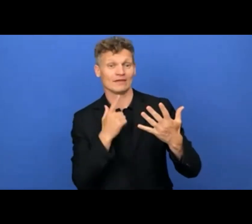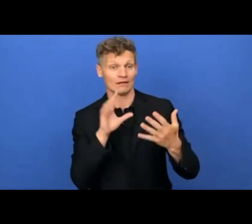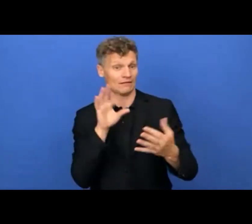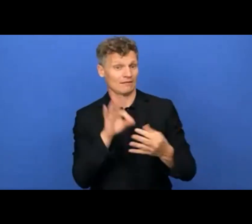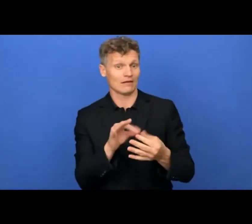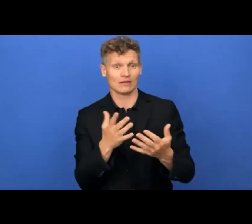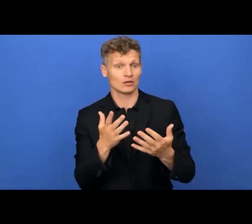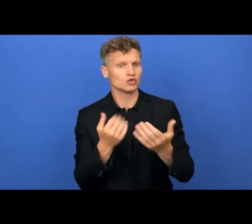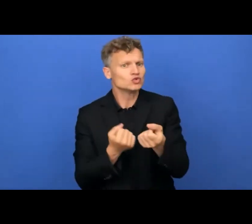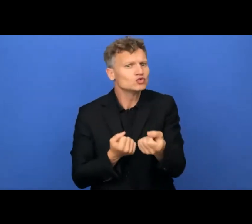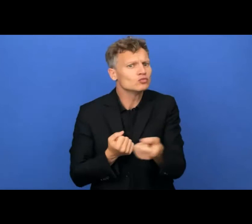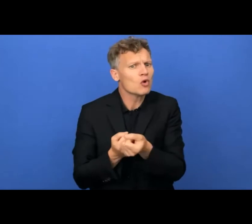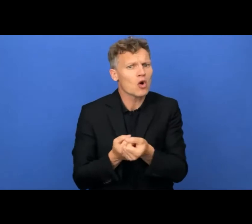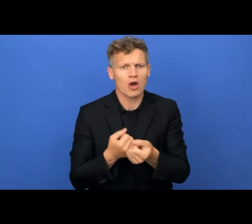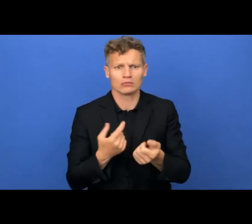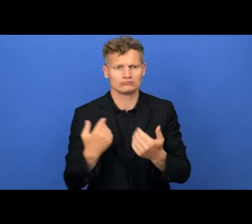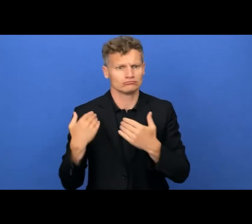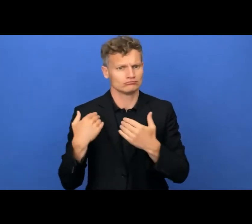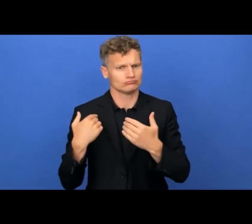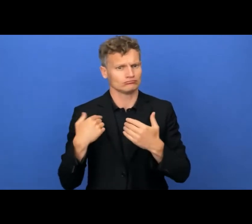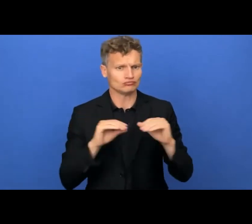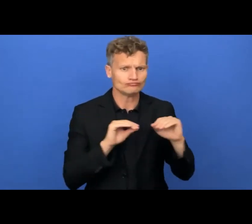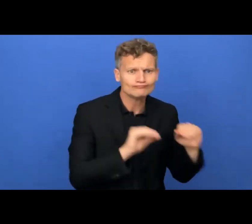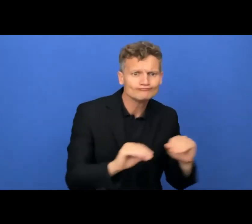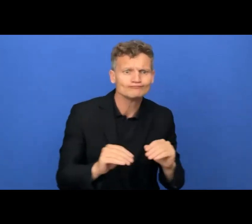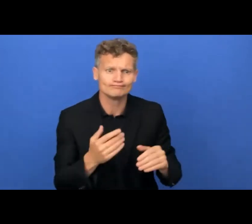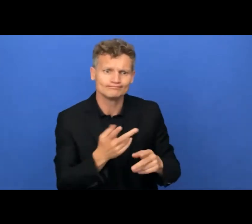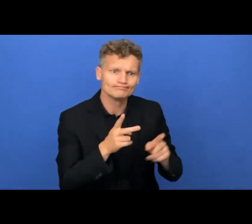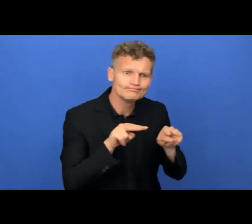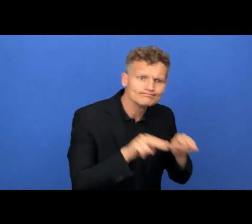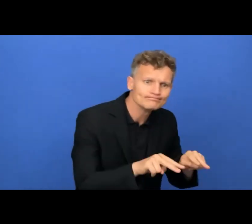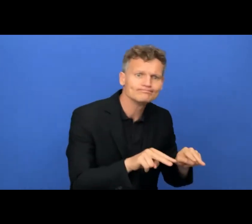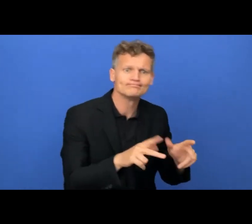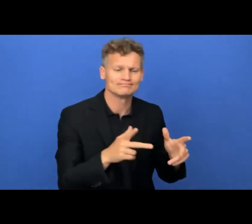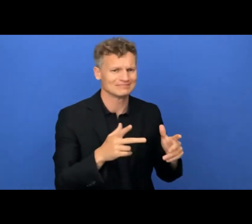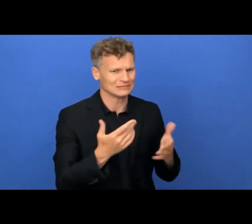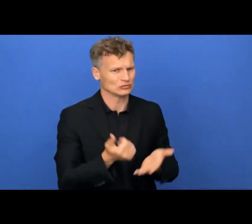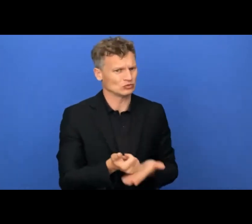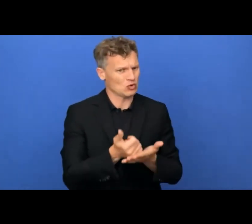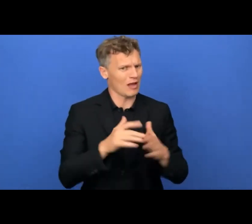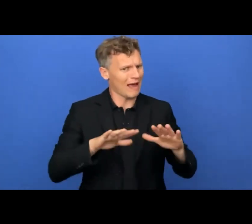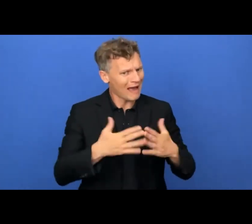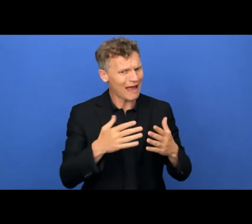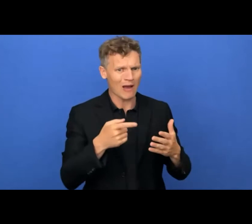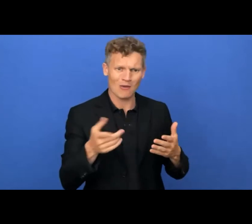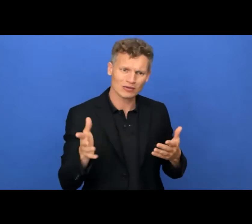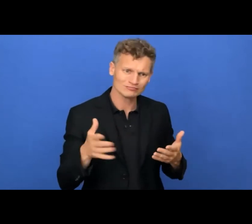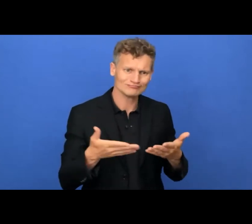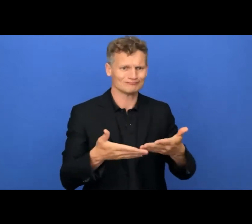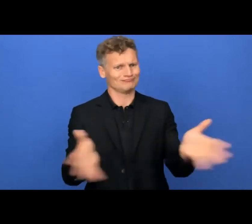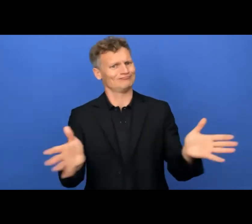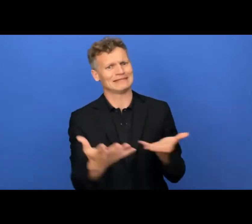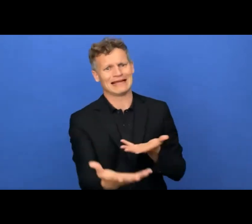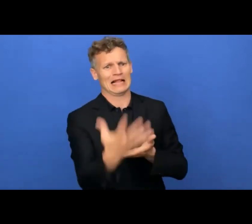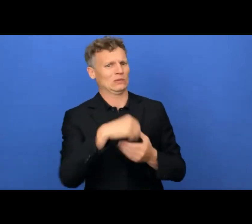élément, l'importance d'accompagner les enseignants pour qu'ils puissent ensuite pratiquer une pédagogie inclusive. Et